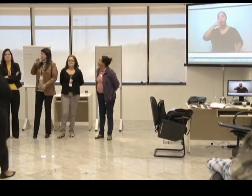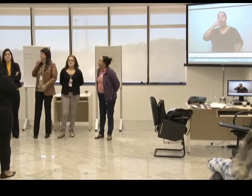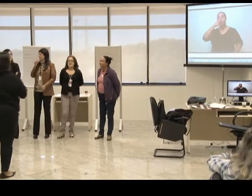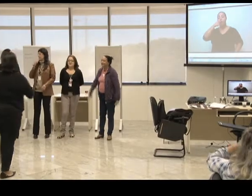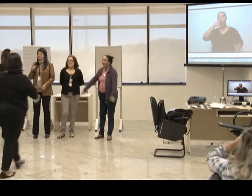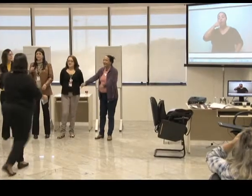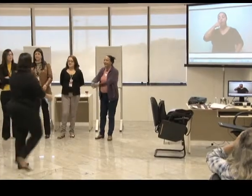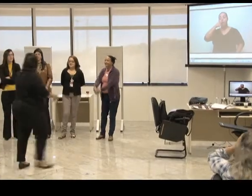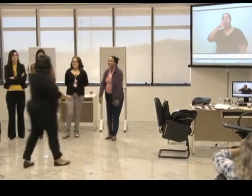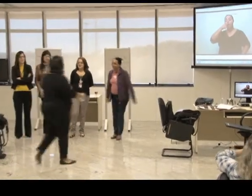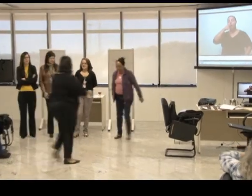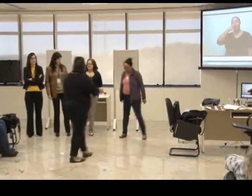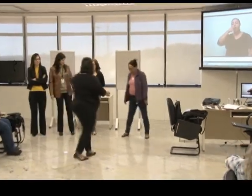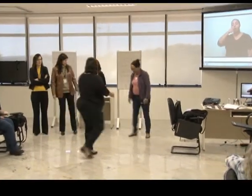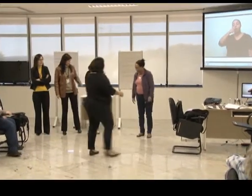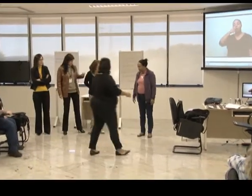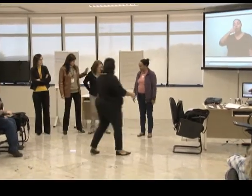Ok? Chega pra cá, mais aqui pro meio.